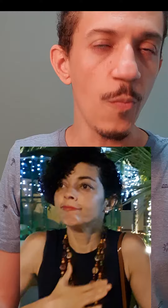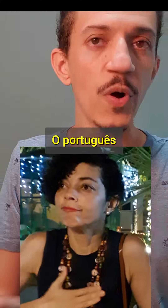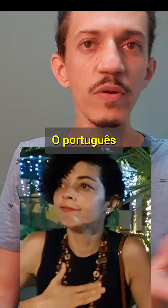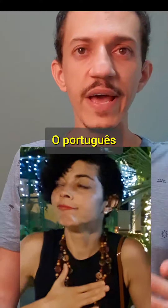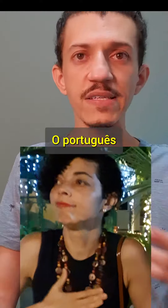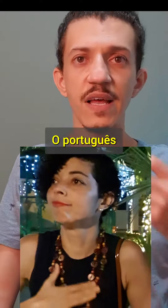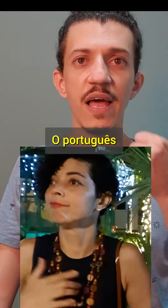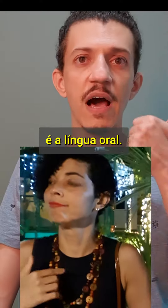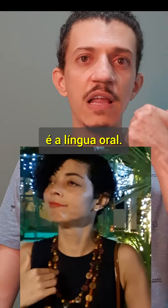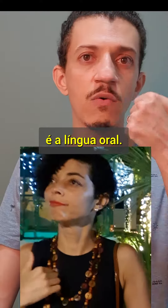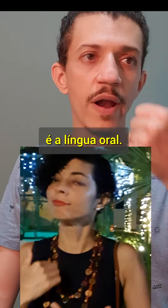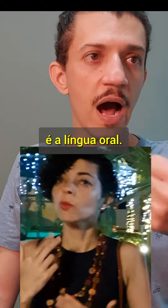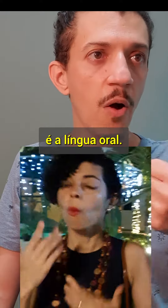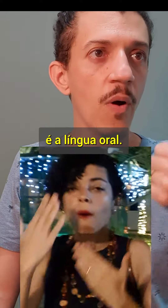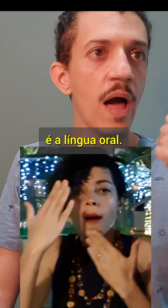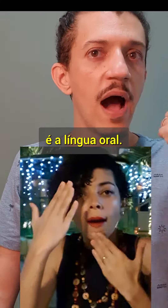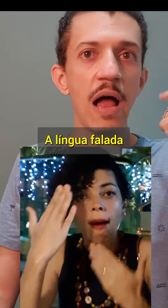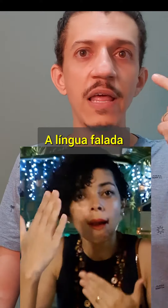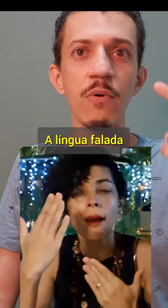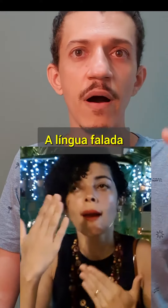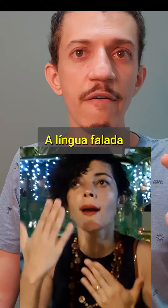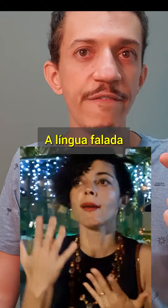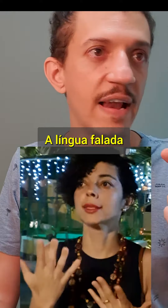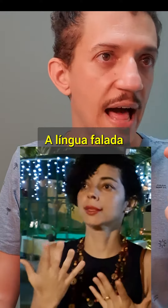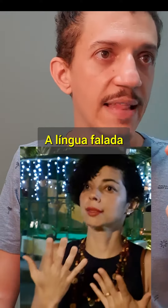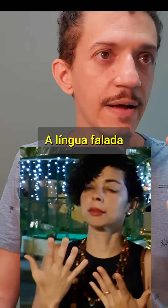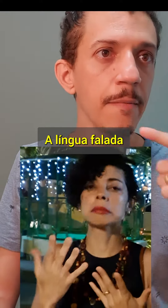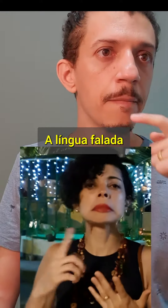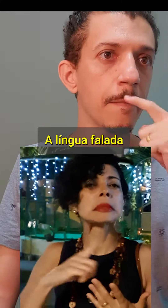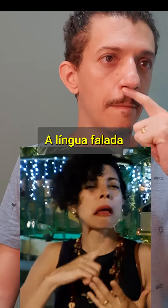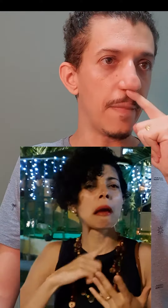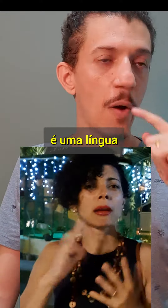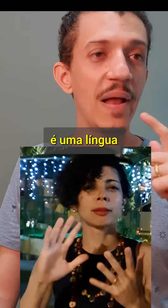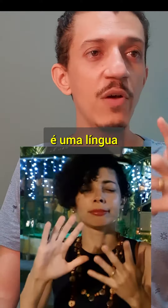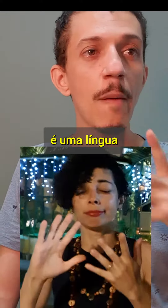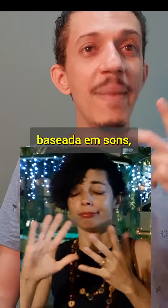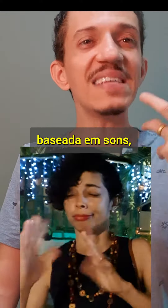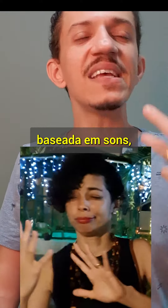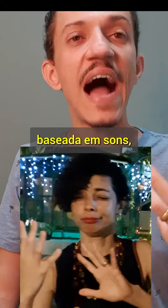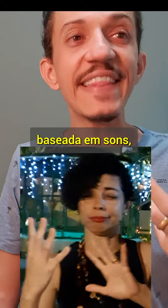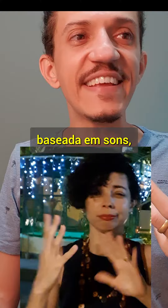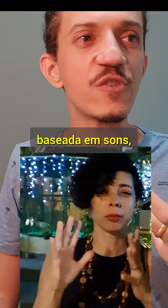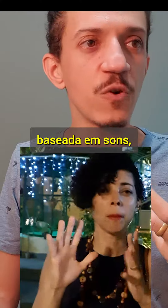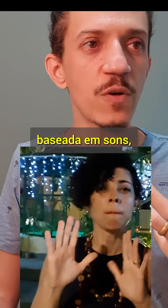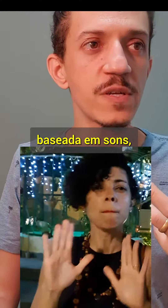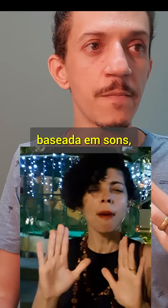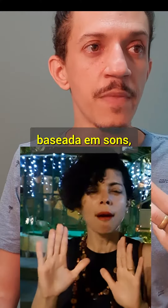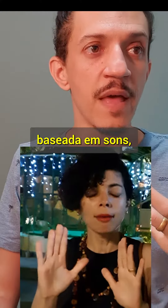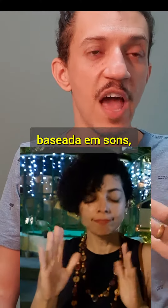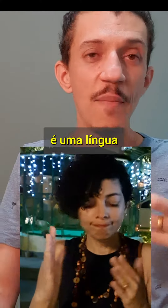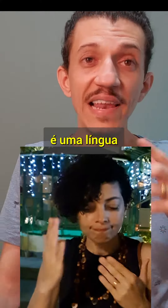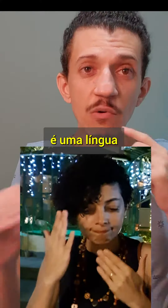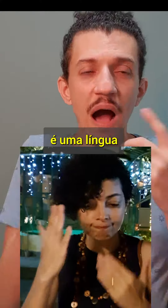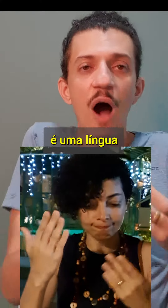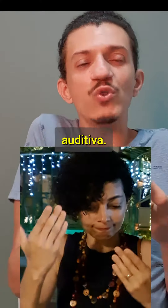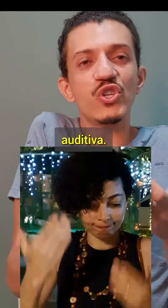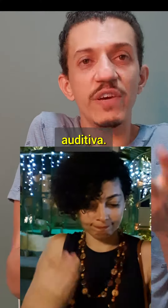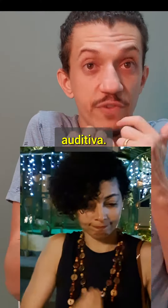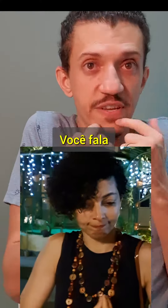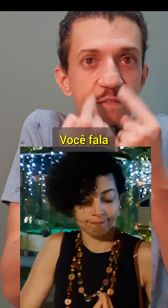O português é a língua oral, a língua falada, é uma língua baseada em sons, é uma língua auditiva, você